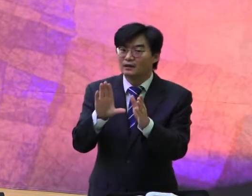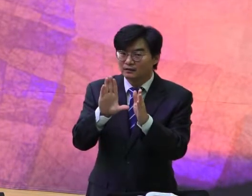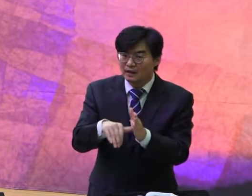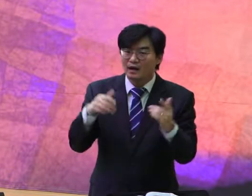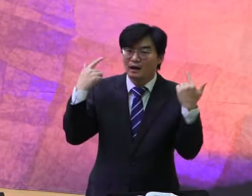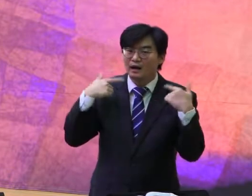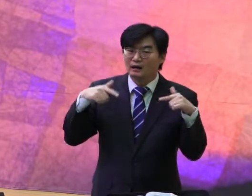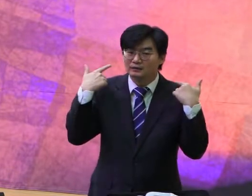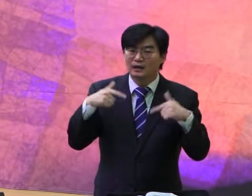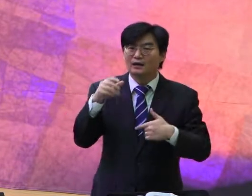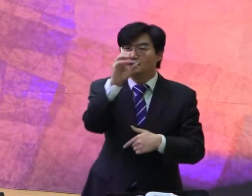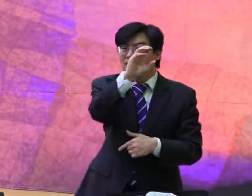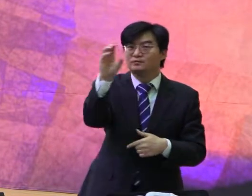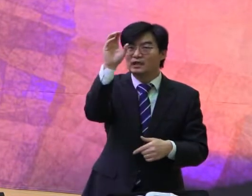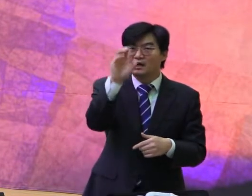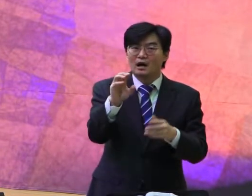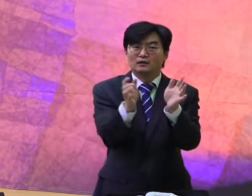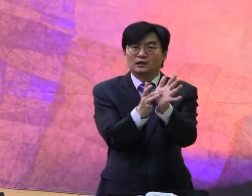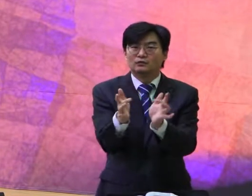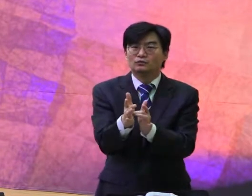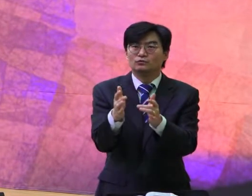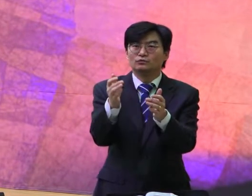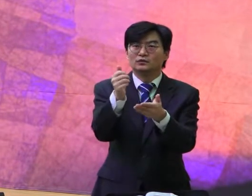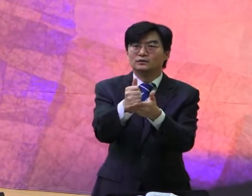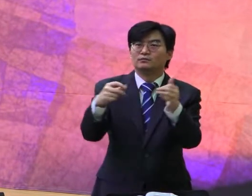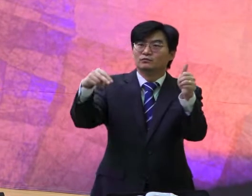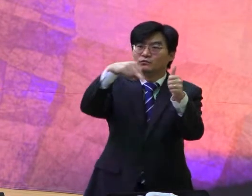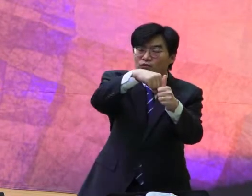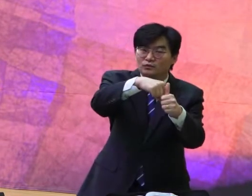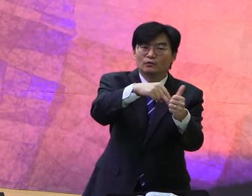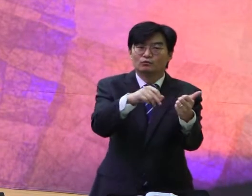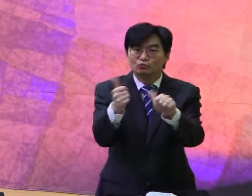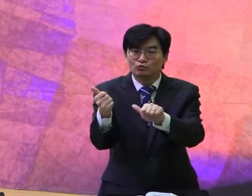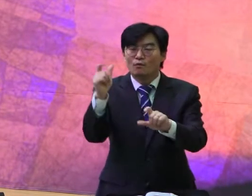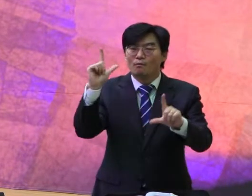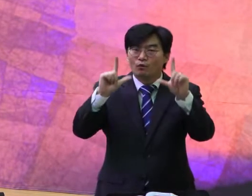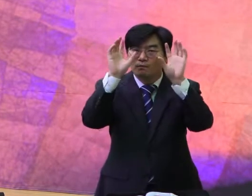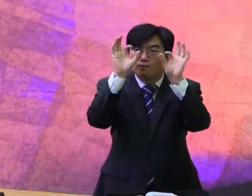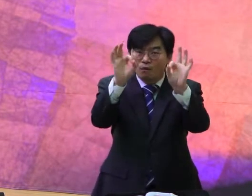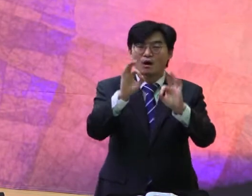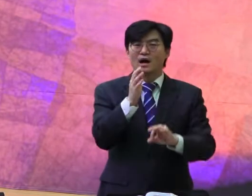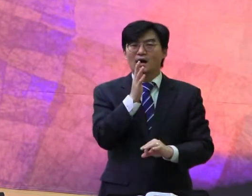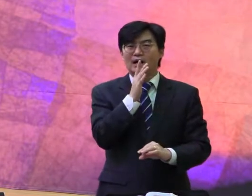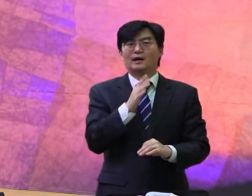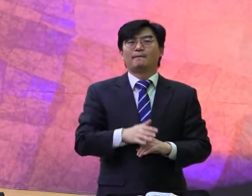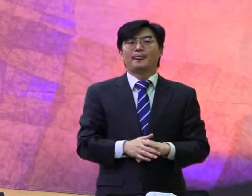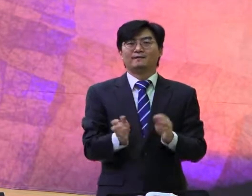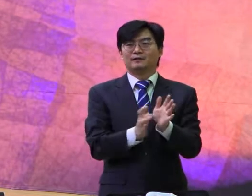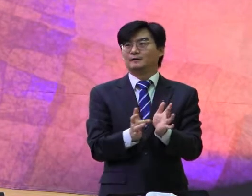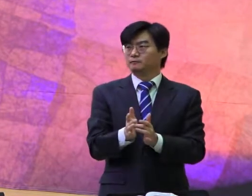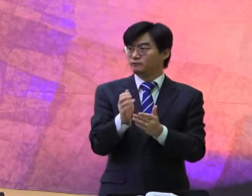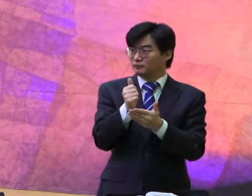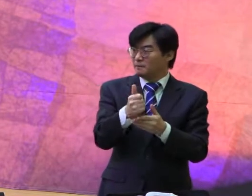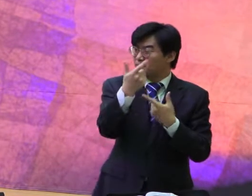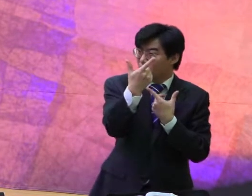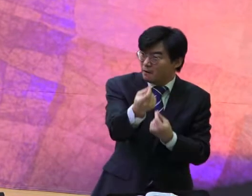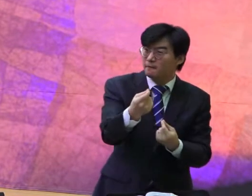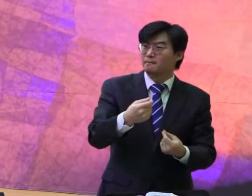내리고 십자가 죽음에서 시작해야 합니다. 그래서 우리는 예수님처럼 살고 예수님처럼 희생하고